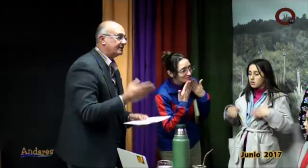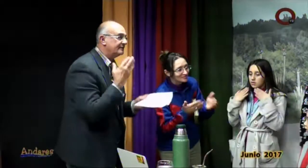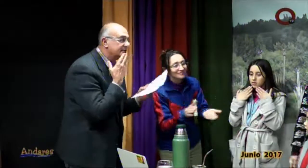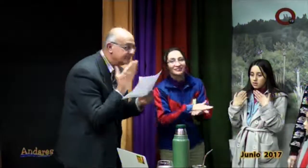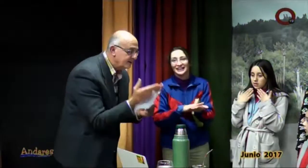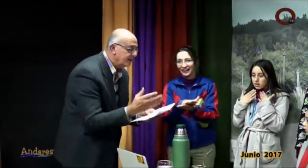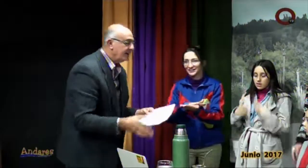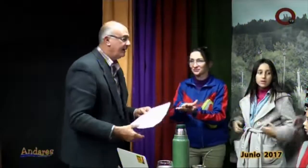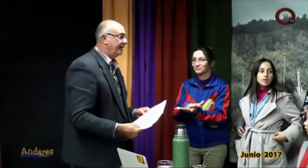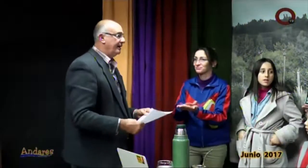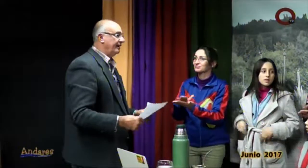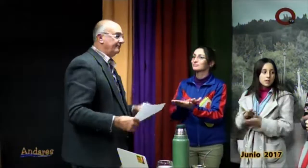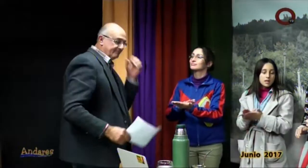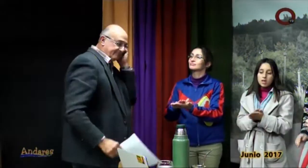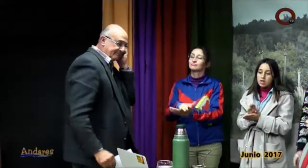Gracias